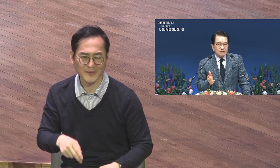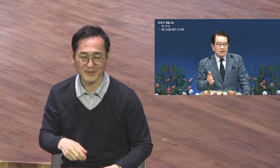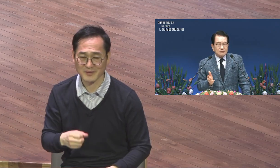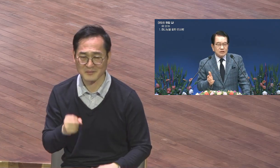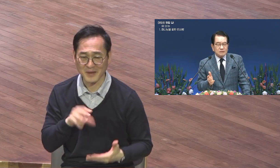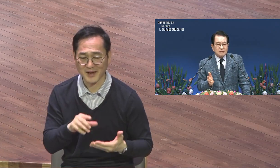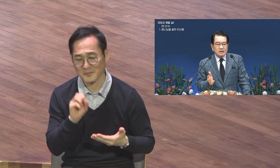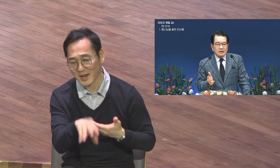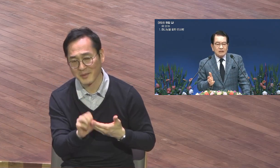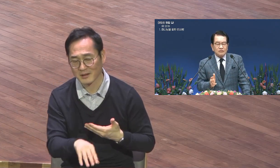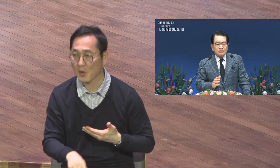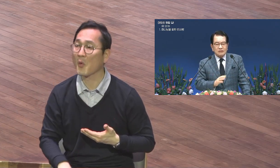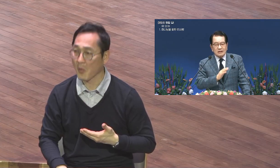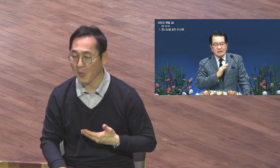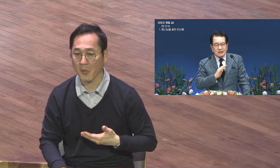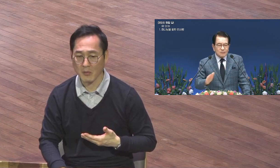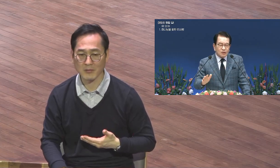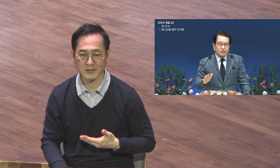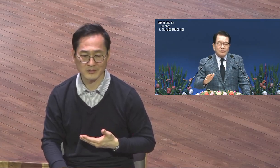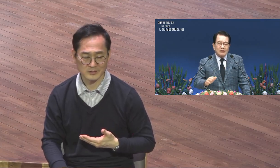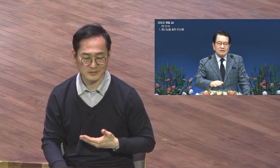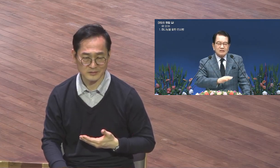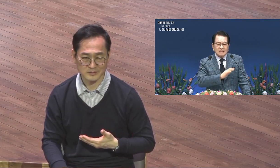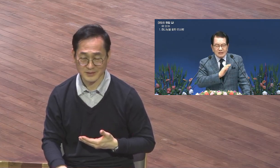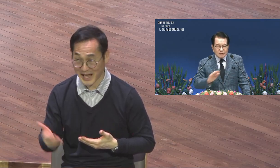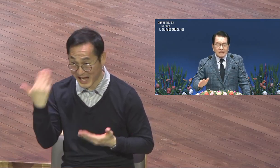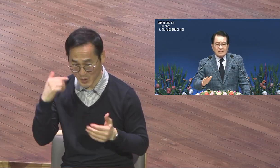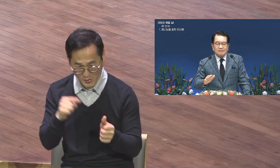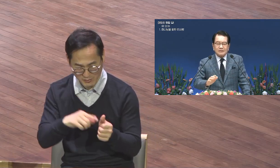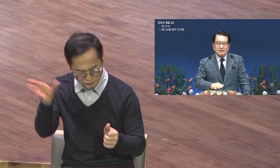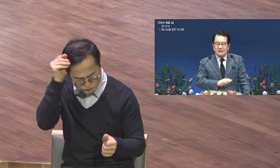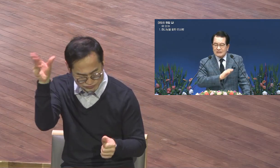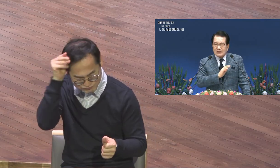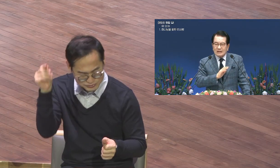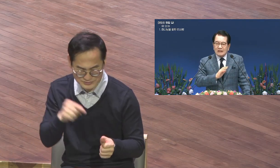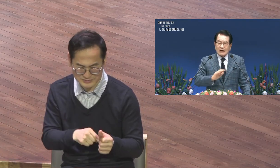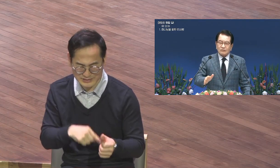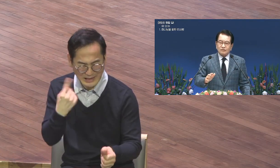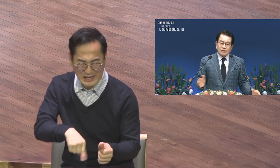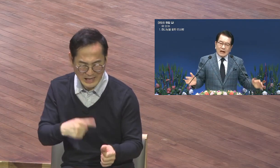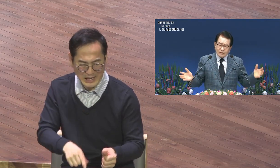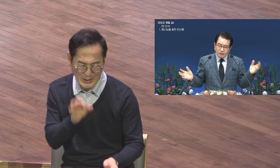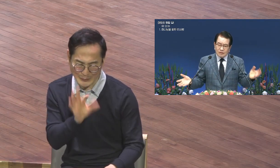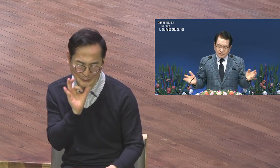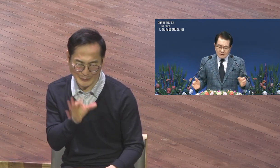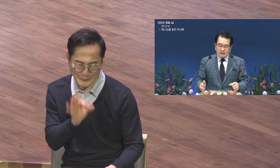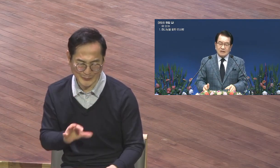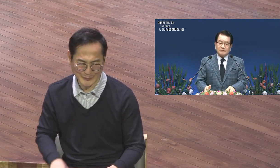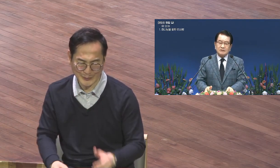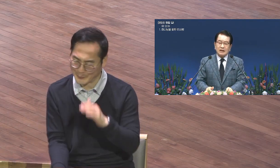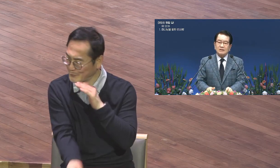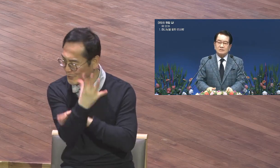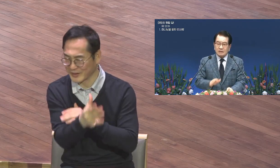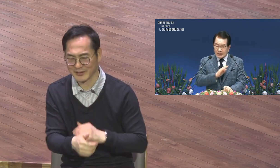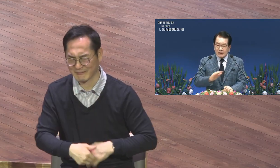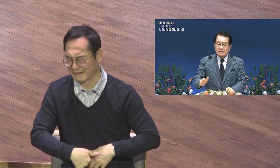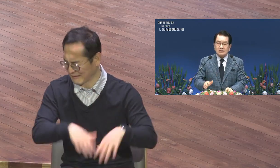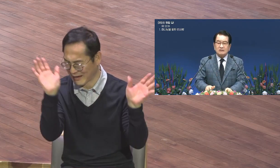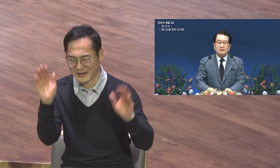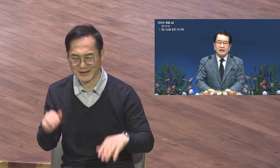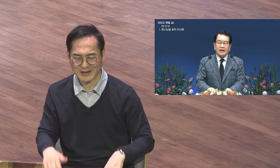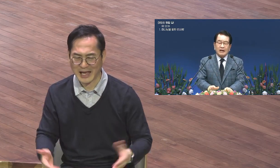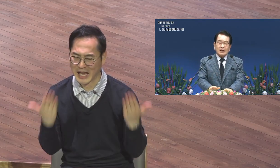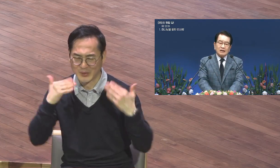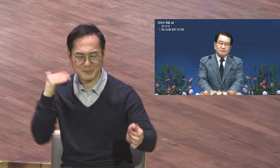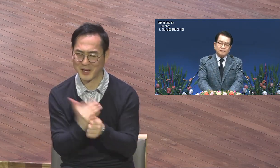극단적인 문제와 여러분 같으면 어떻게 해요. 학교에서는 이 아이는 너무 꼴통이라서 너무 머리가 나빠서 이거는 학교에서 우리 할 수가 없으니까 집에서 가르쳐